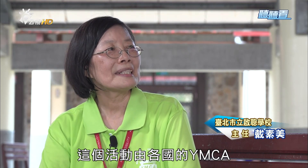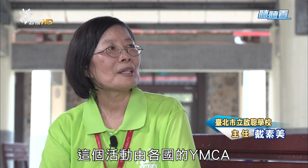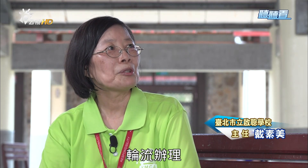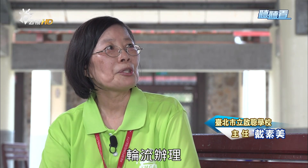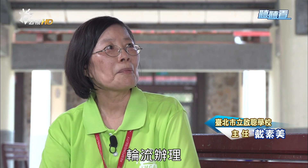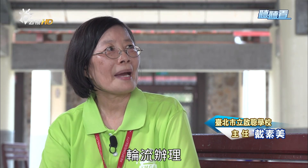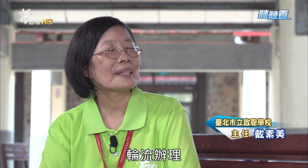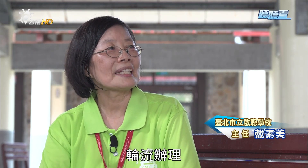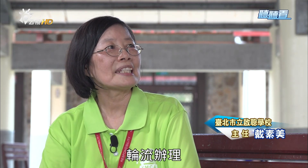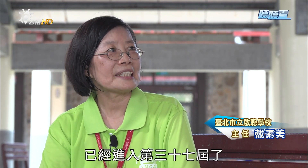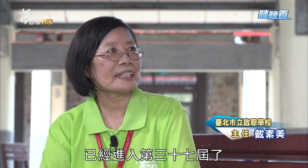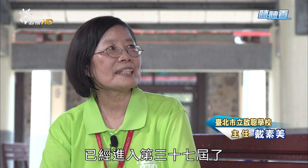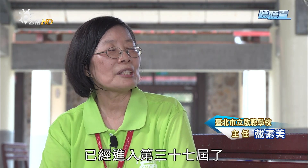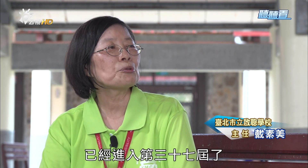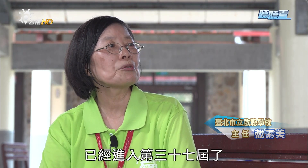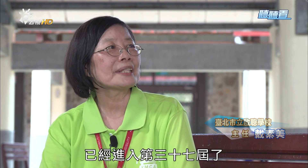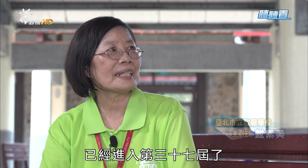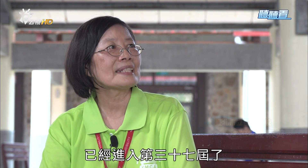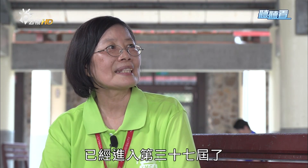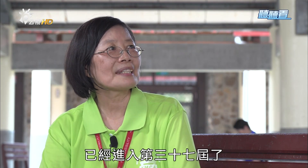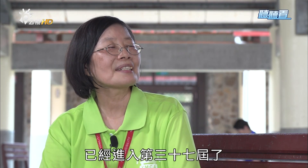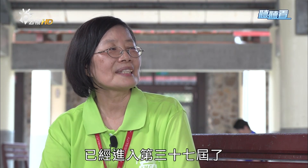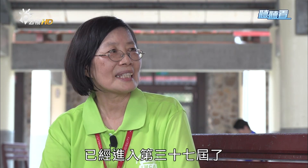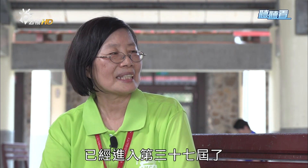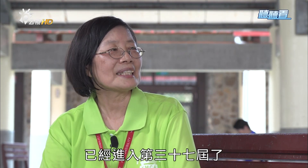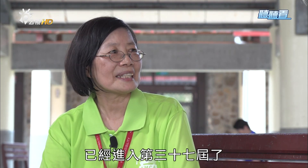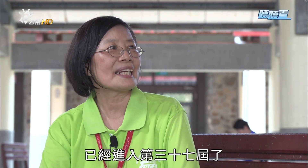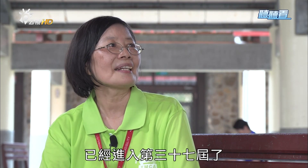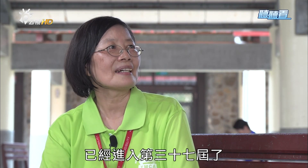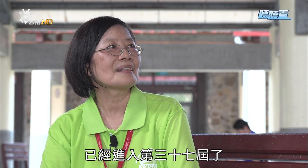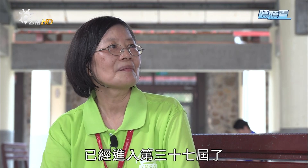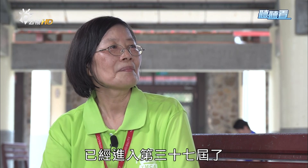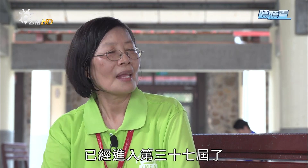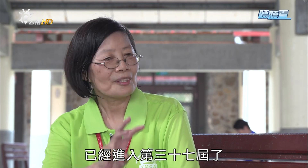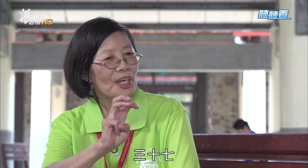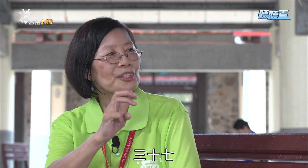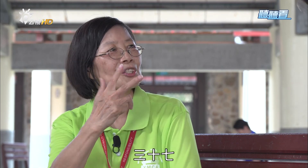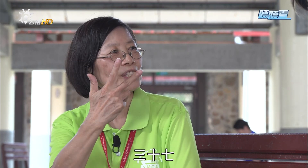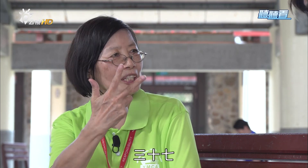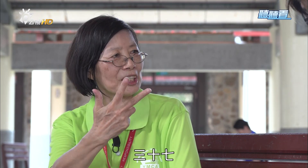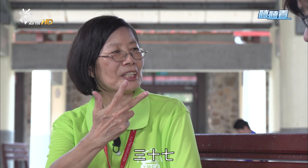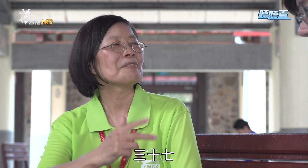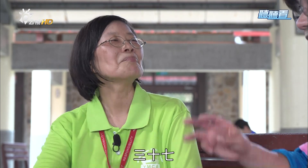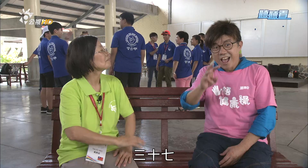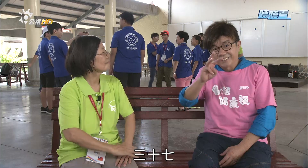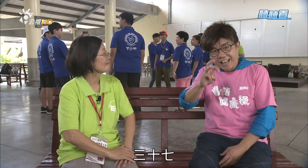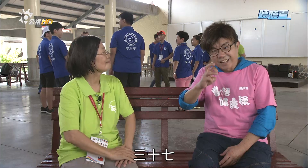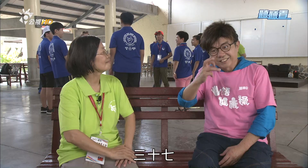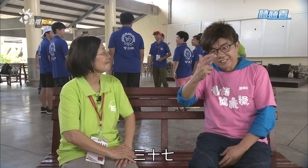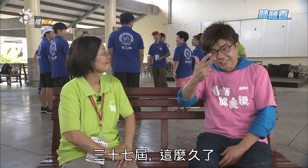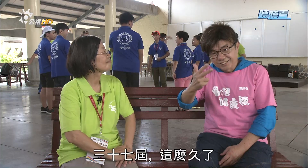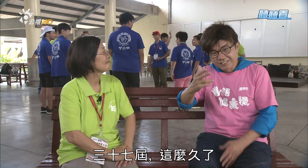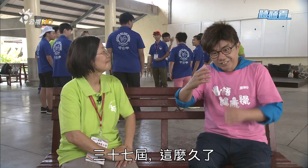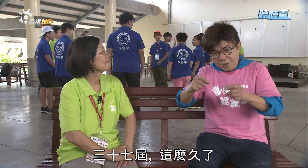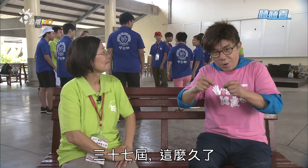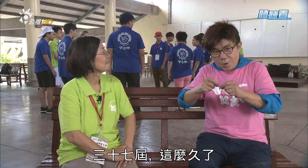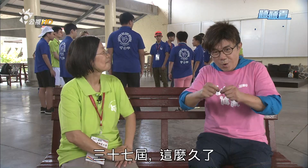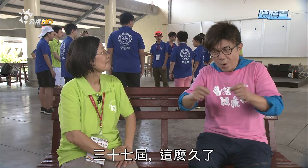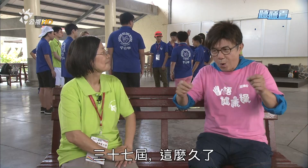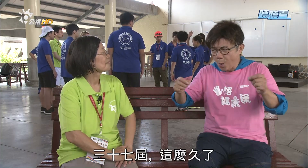YMCA 轮流办理，已经进入第37届了。 哇，37届，这么